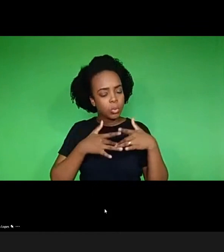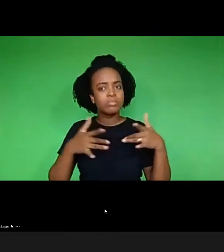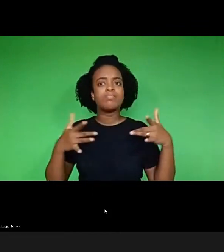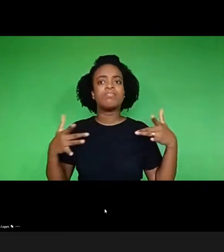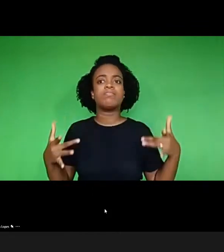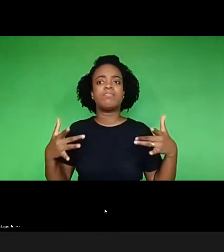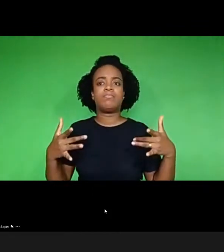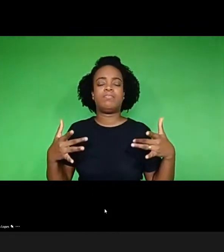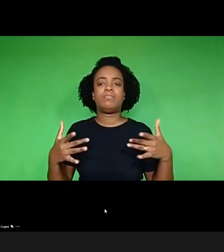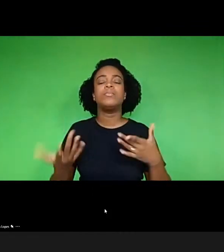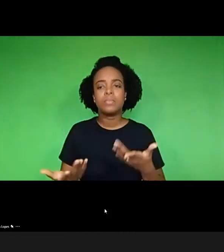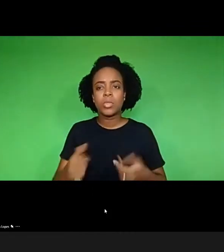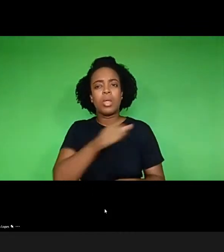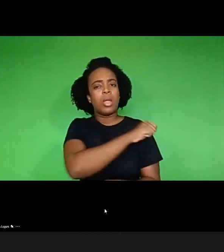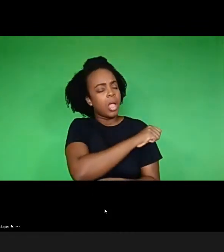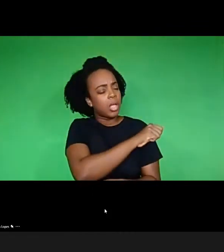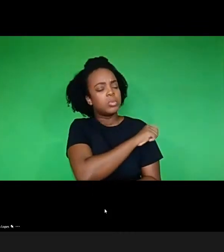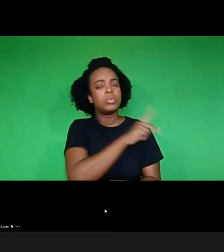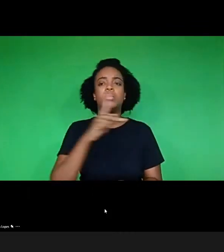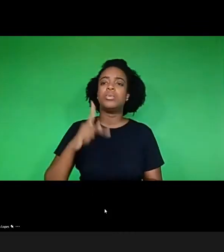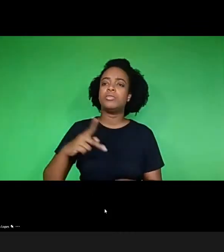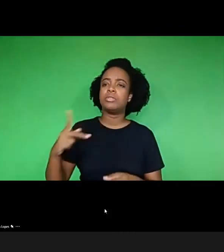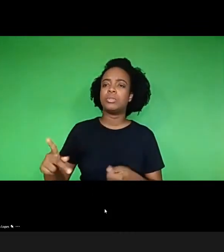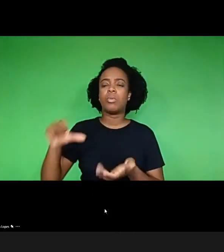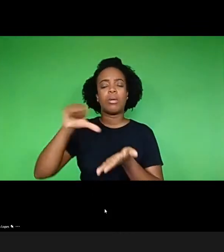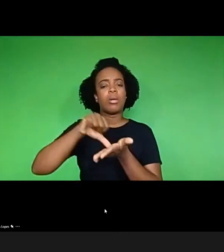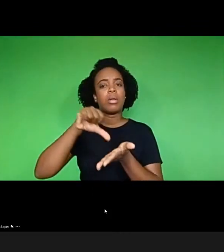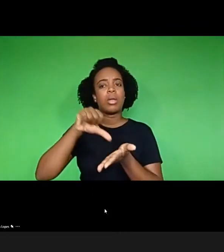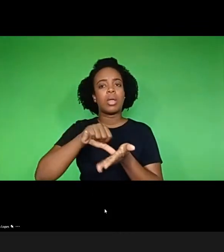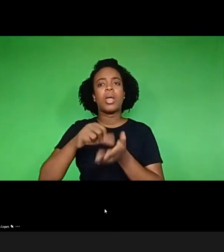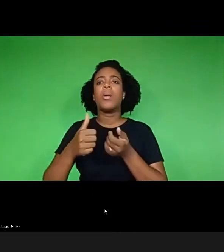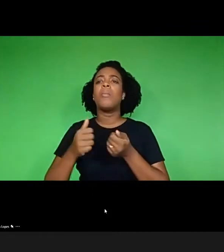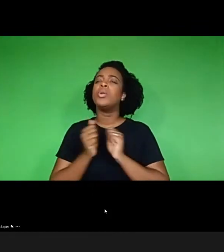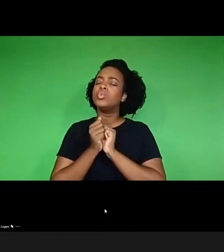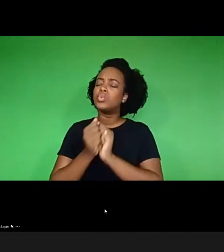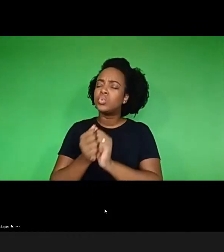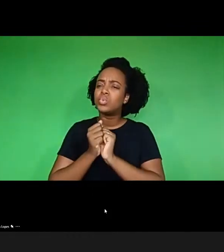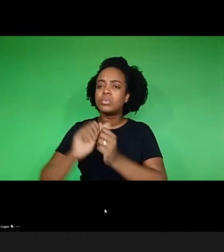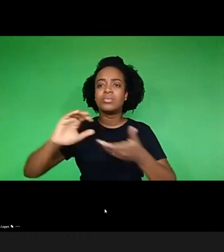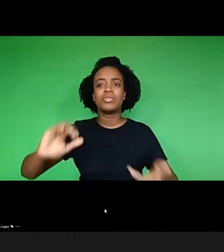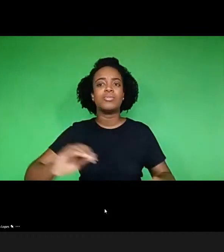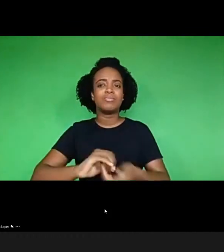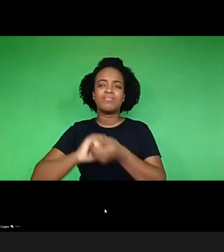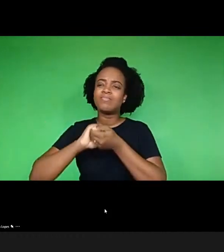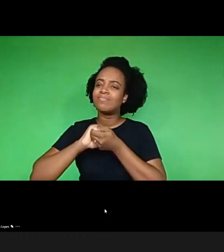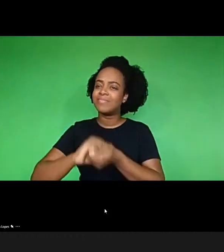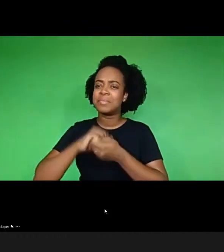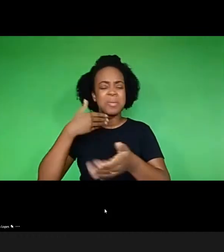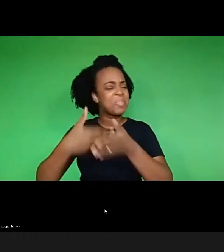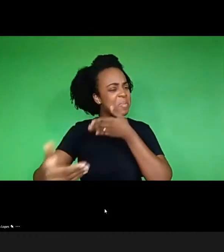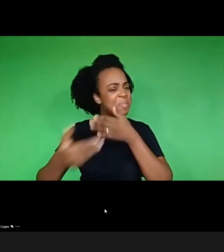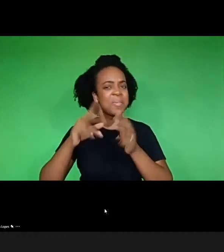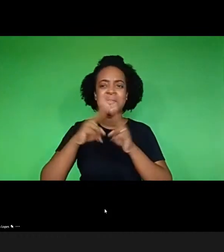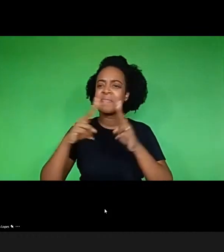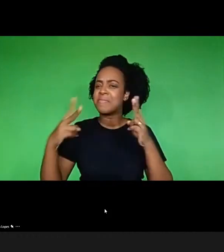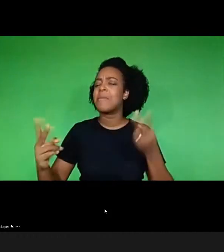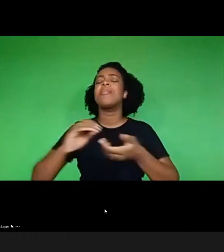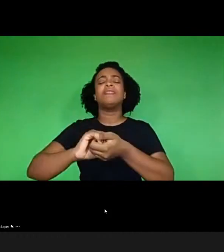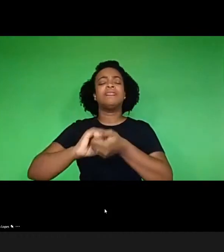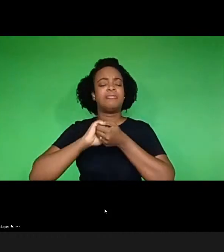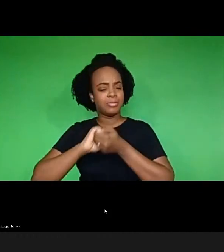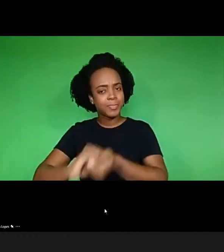do campus, para a gente poder retomar juntinhos, de mãos dadas, ainda que virtualmente, mas de mãos dadas